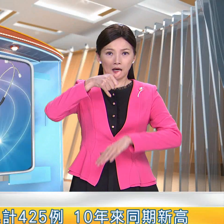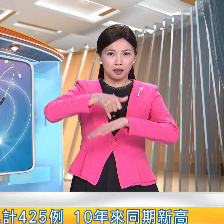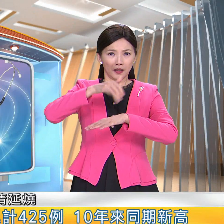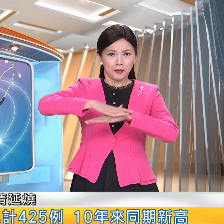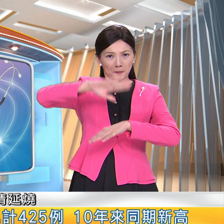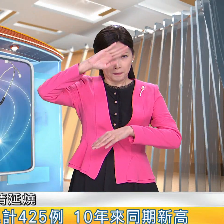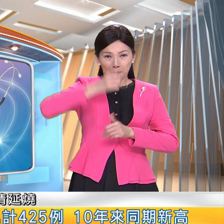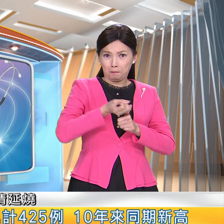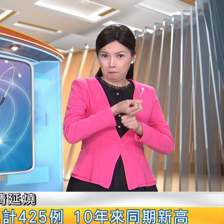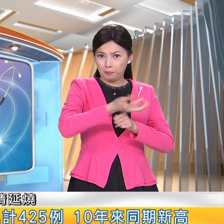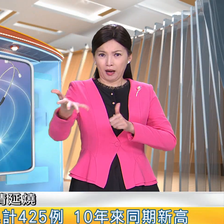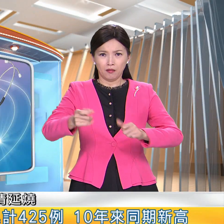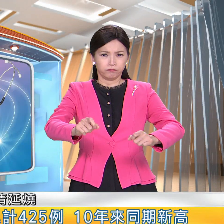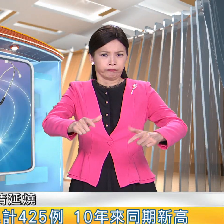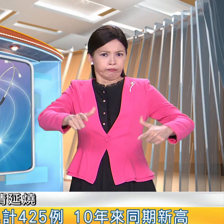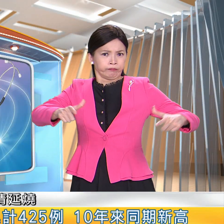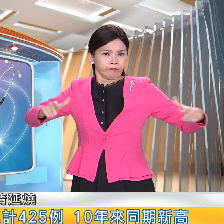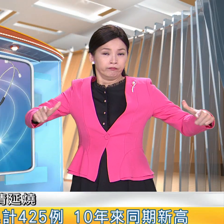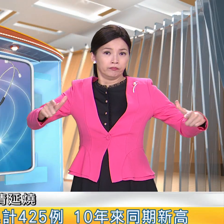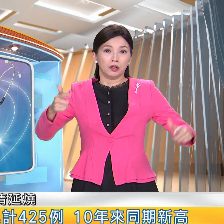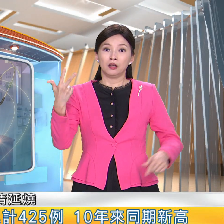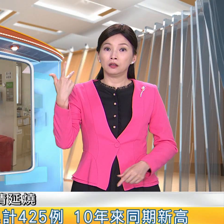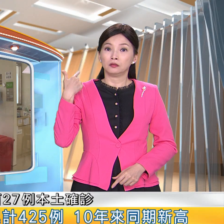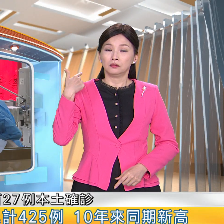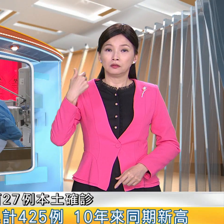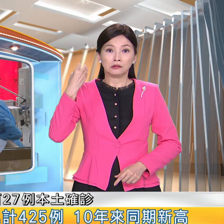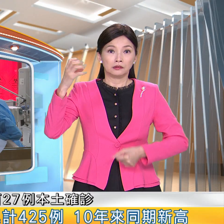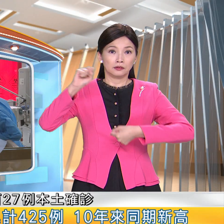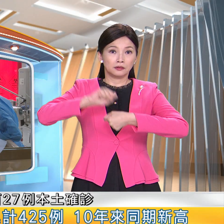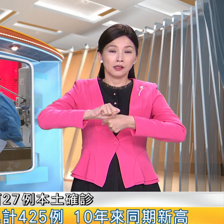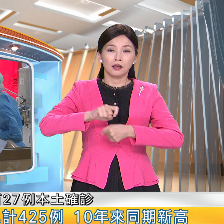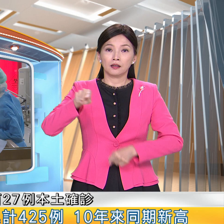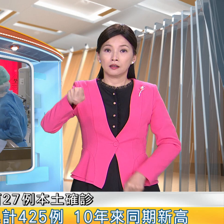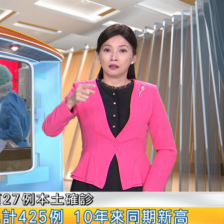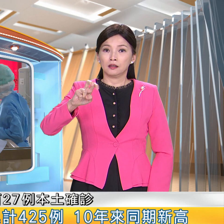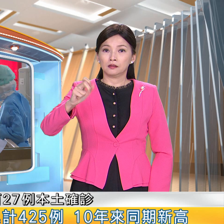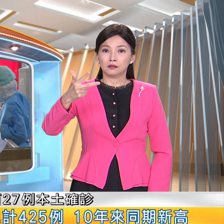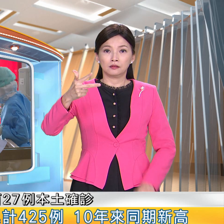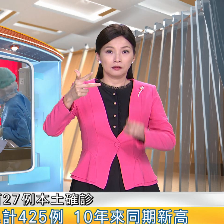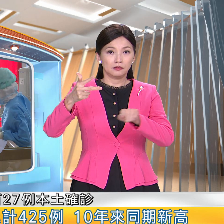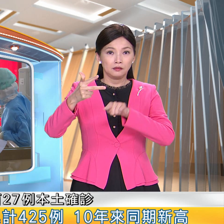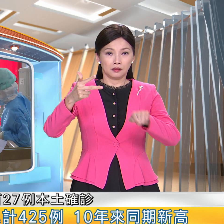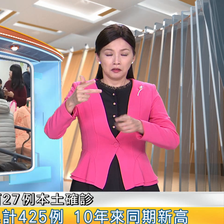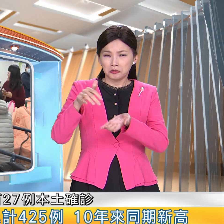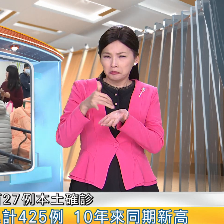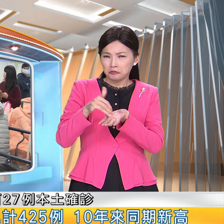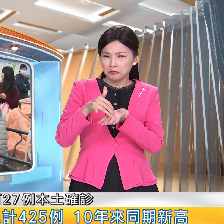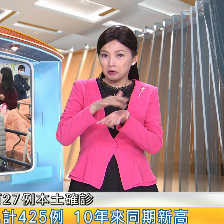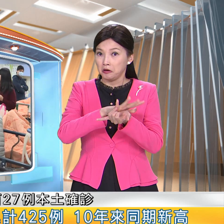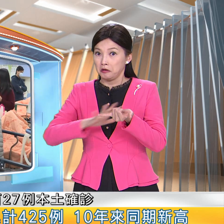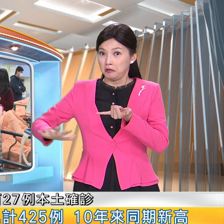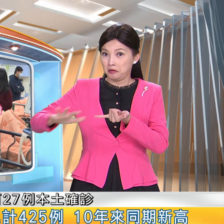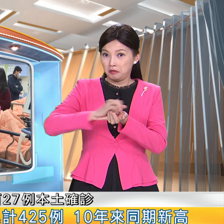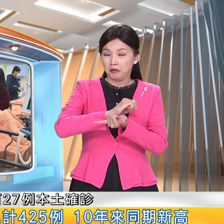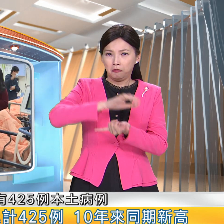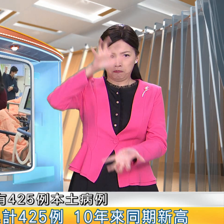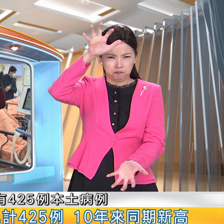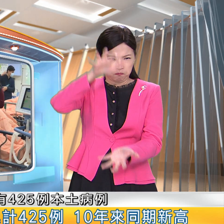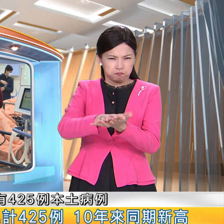本土登革热疫情延烧，上个星期新增了127例本土确诊，累